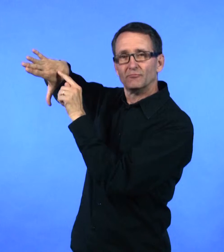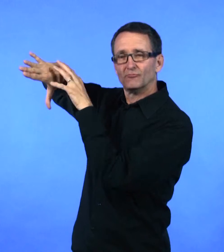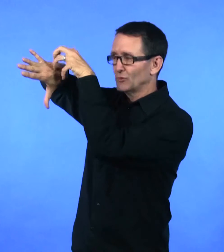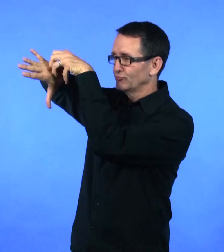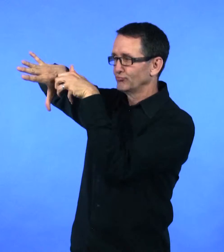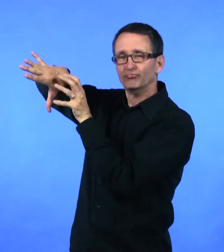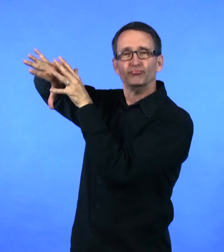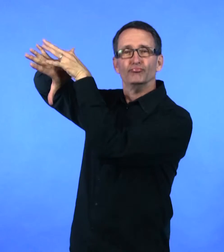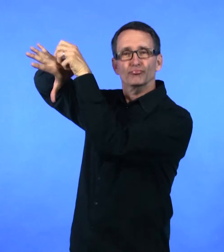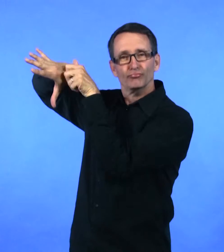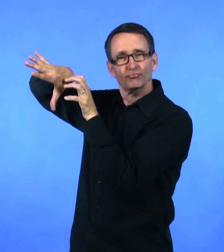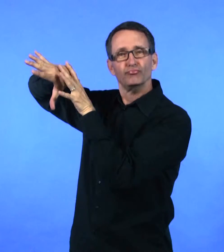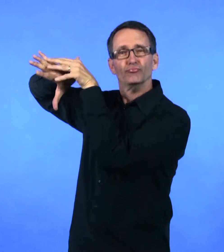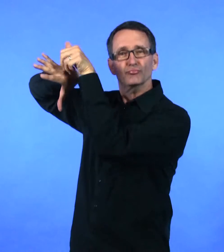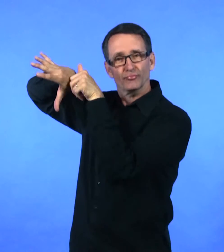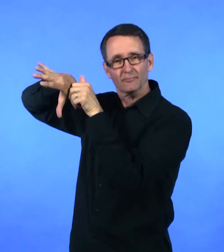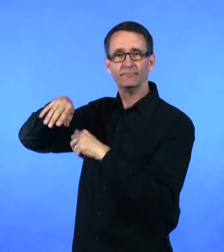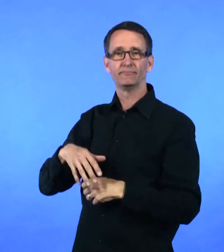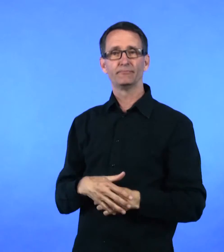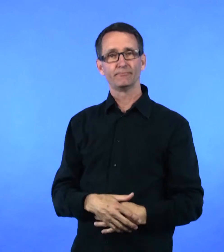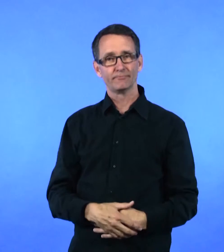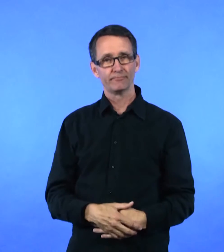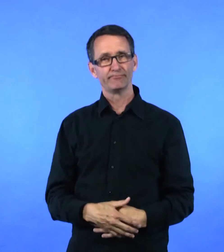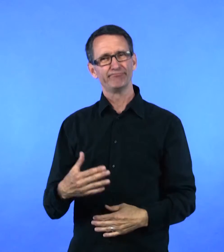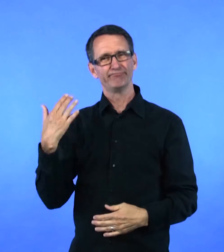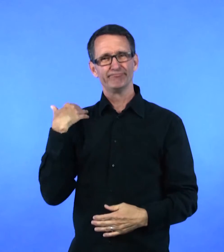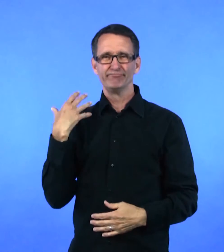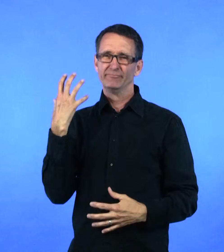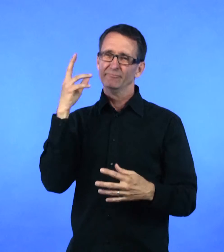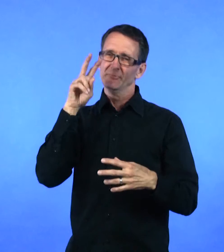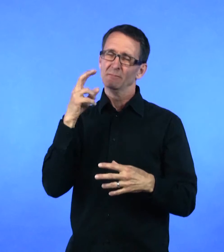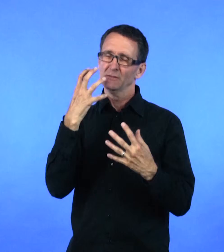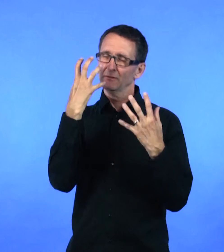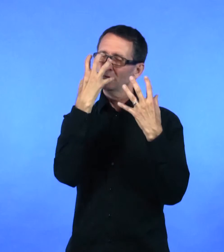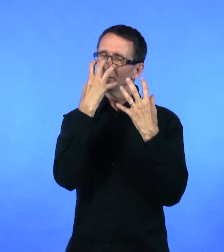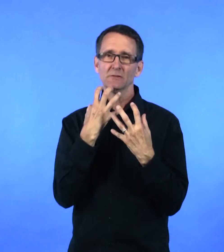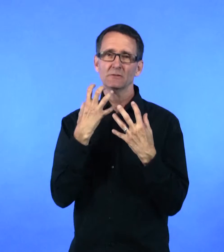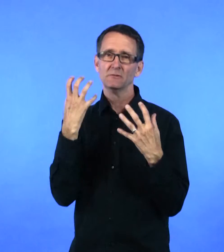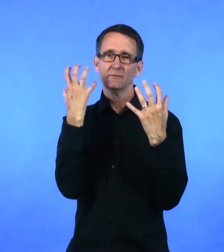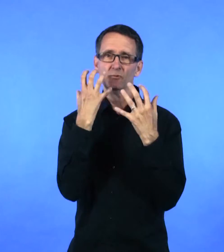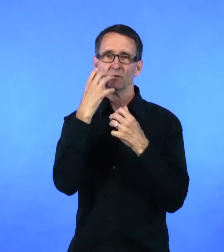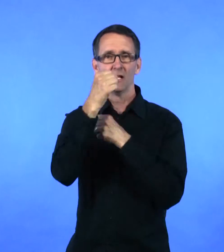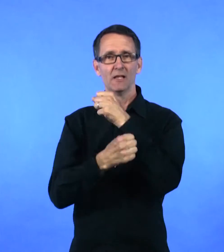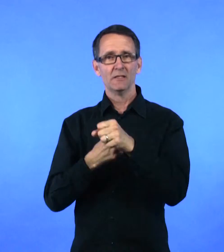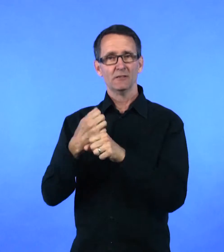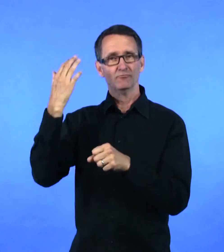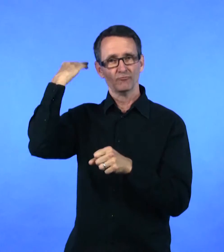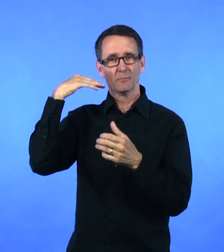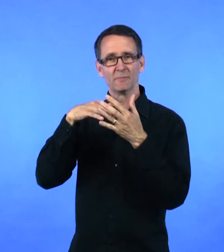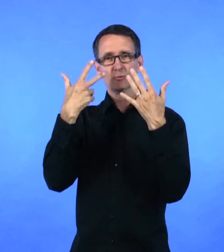territoire qu'ils parcourent du nord au sud pour leur migration leur histoire est terriblement triste en 1871